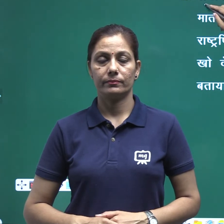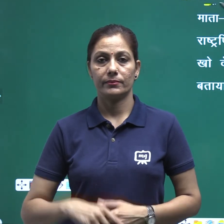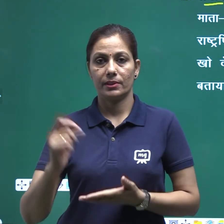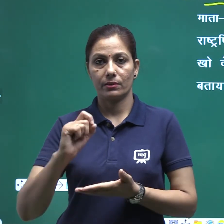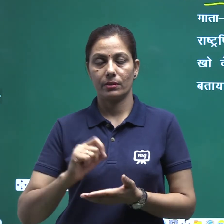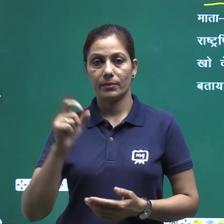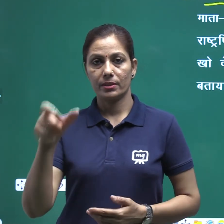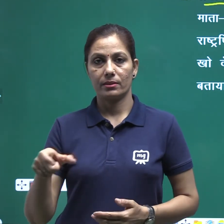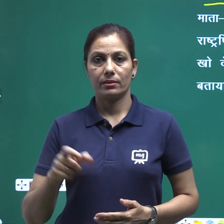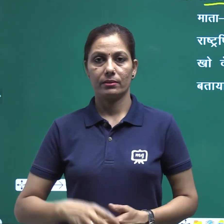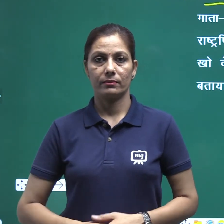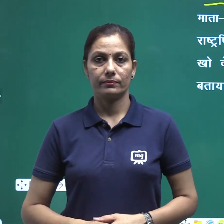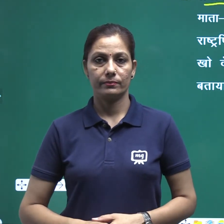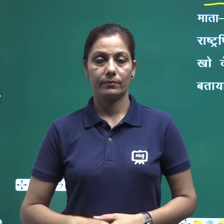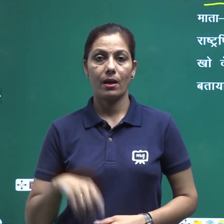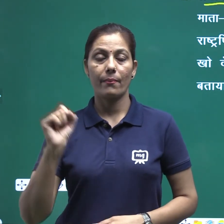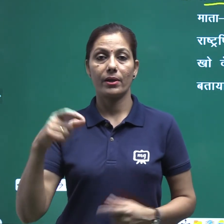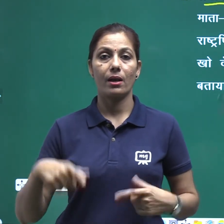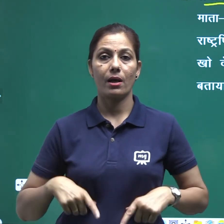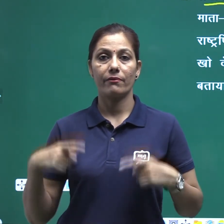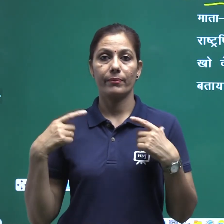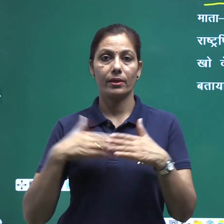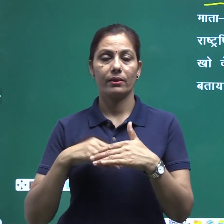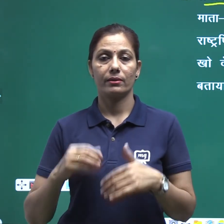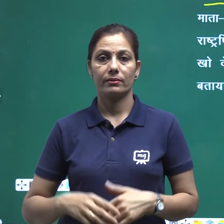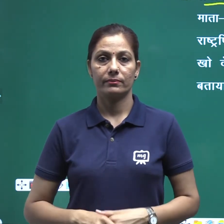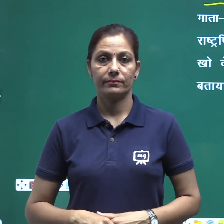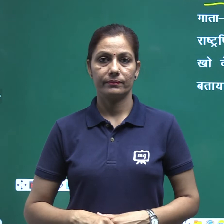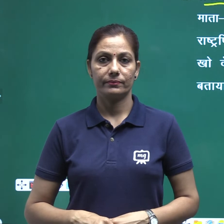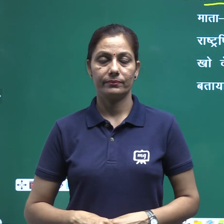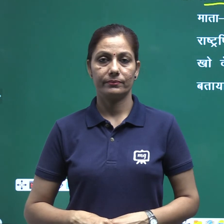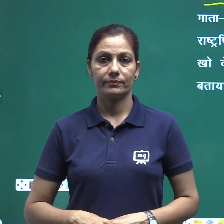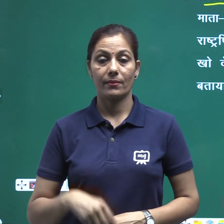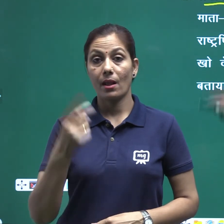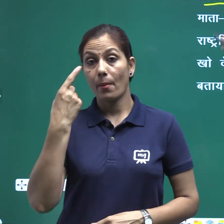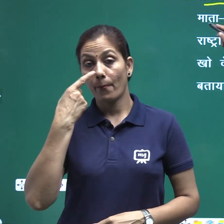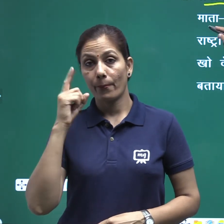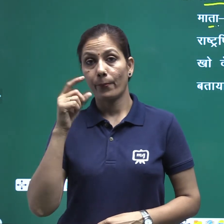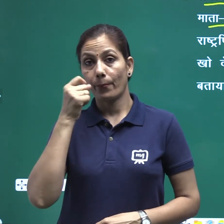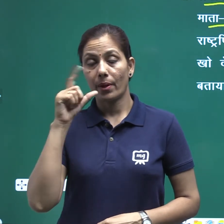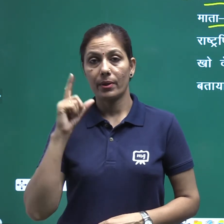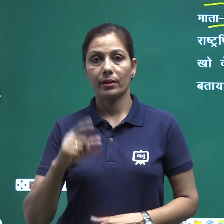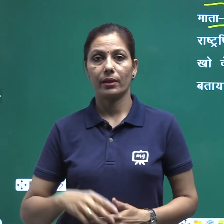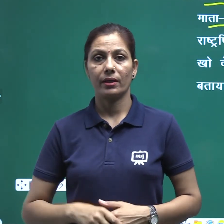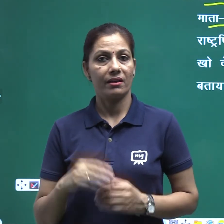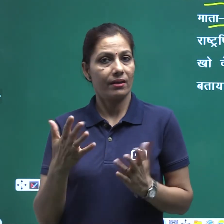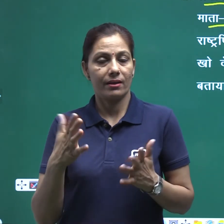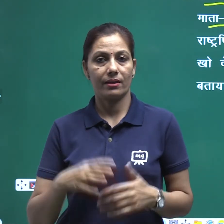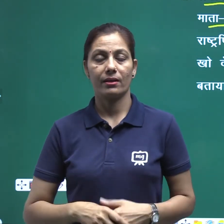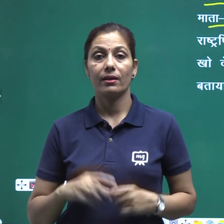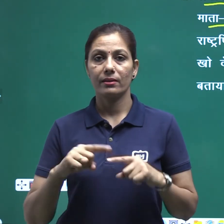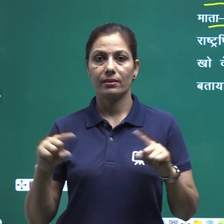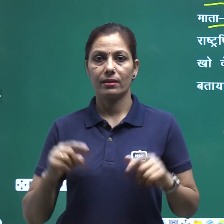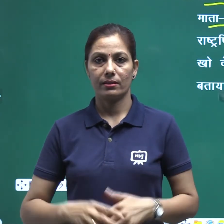लेखक ने अपने जीवन में माता पिता के न रहने तथा